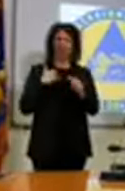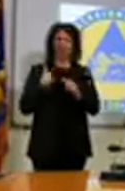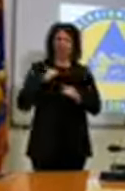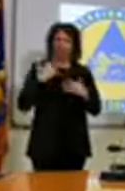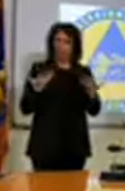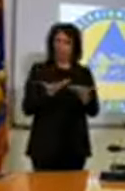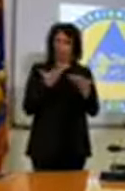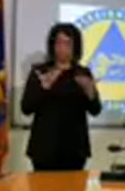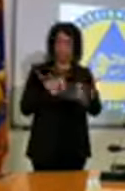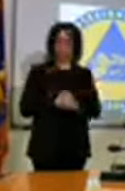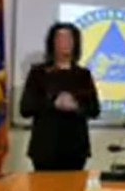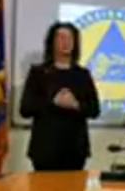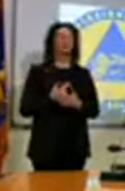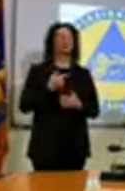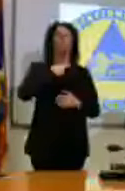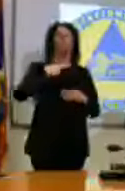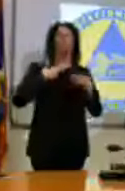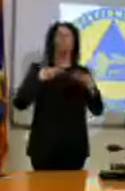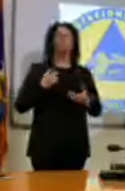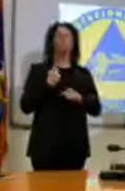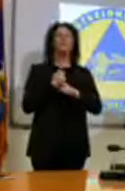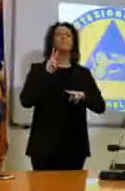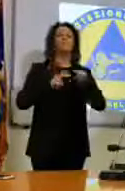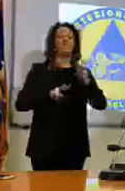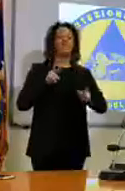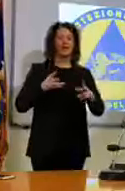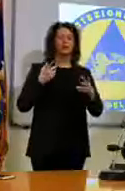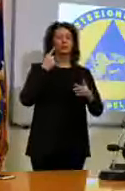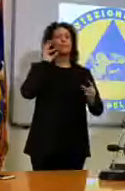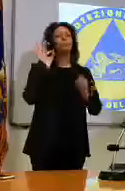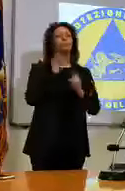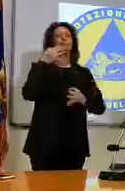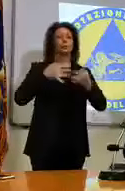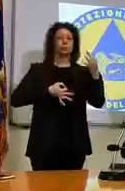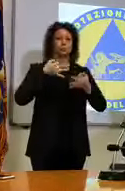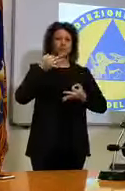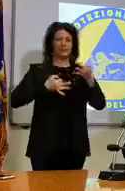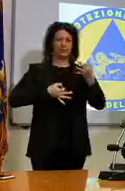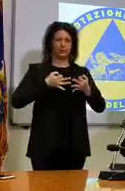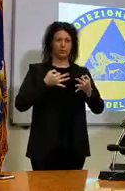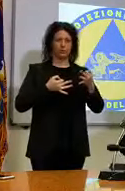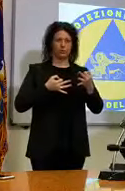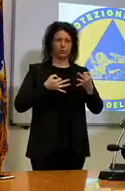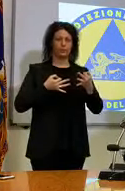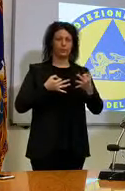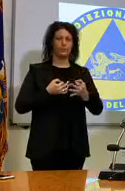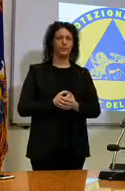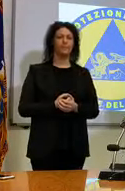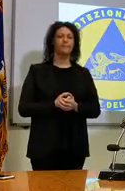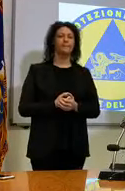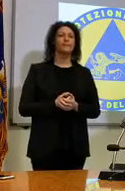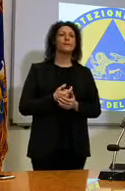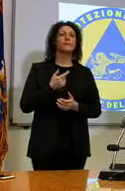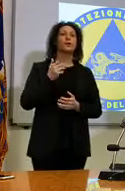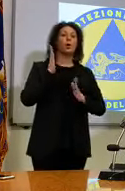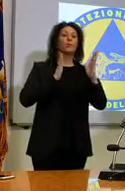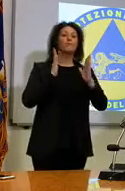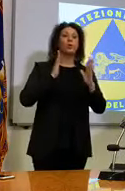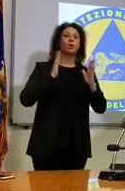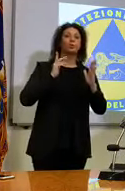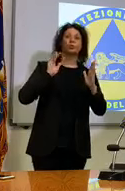verifica giuridica sull'ordinanza. Perché c'è una sorta di vulnus rispetto al decreto, per